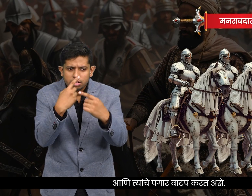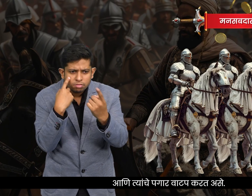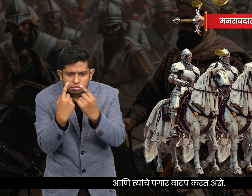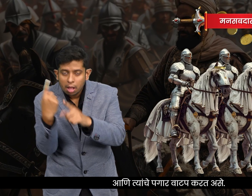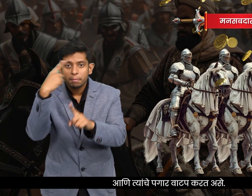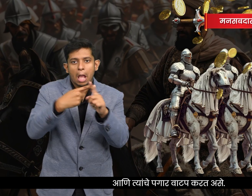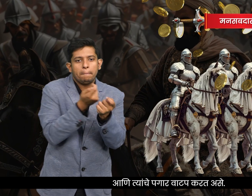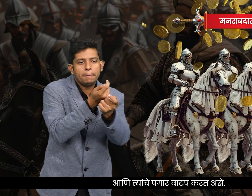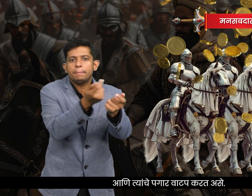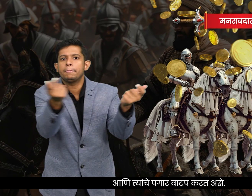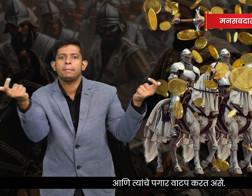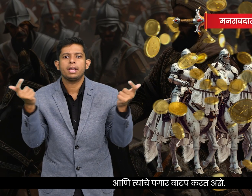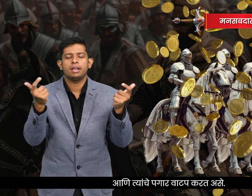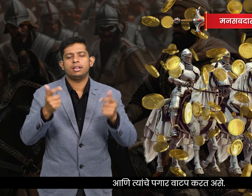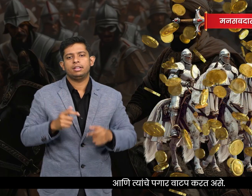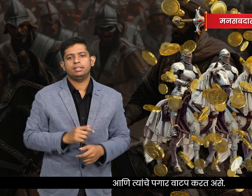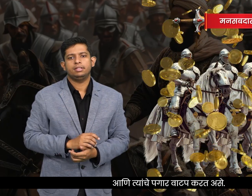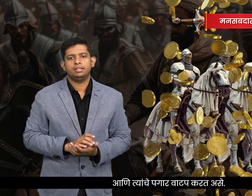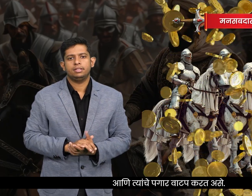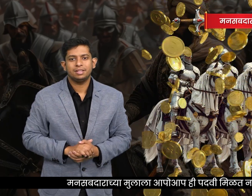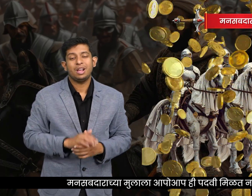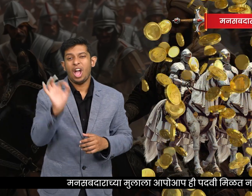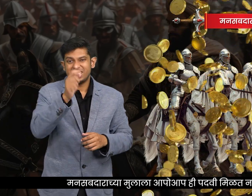आणि त्यांचे पगार वाटप करत असे.